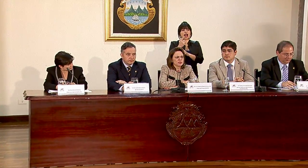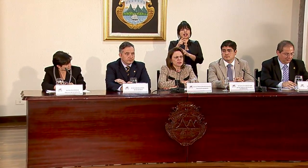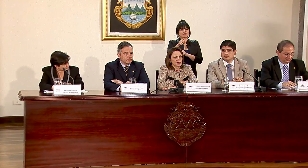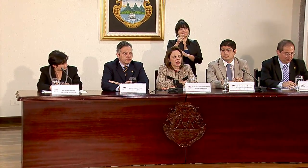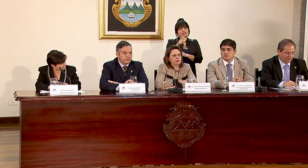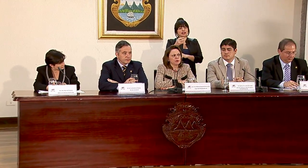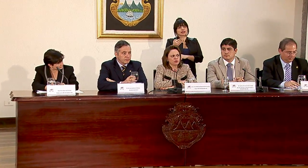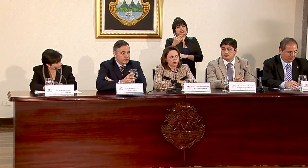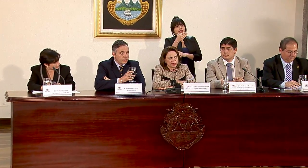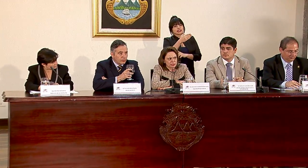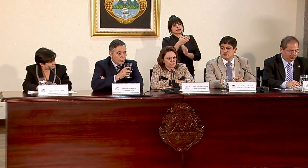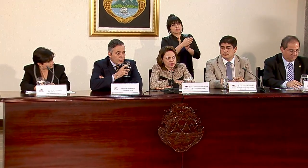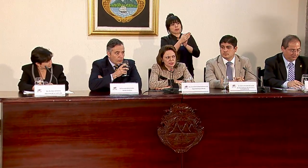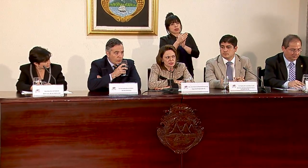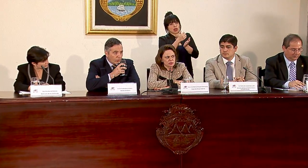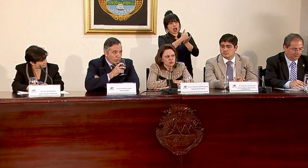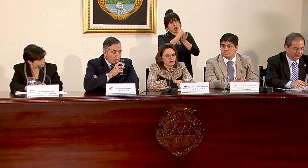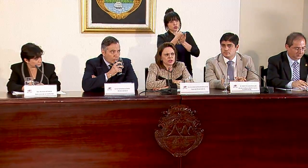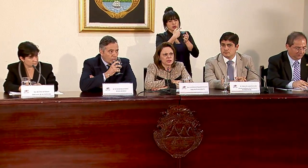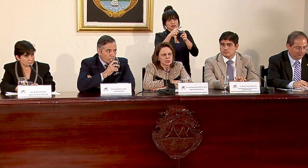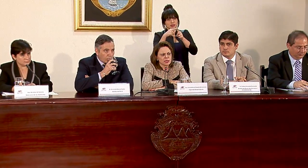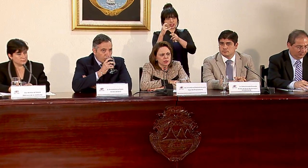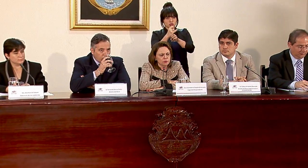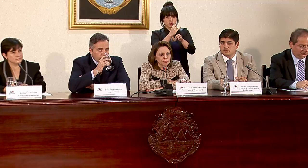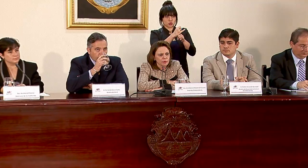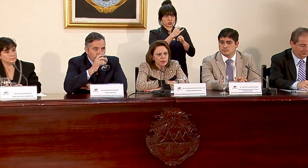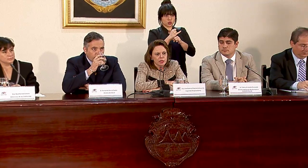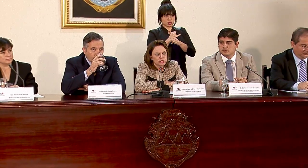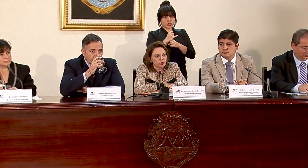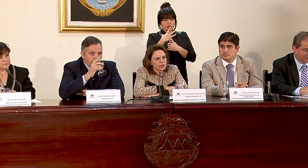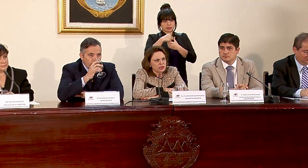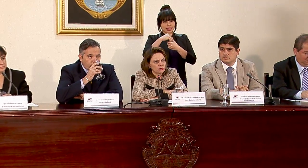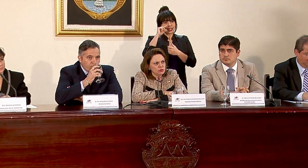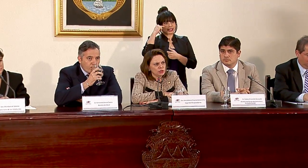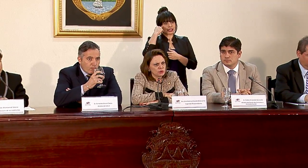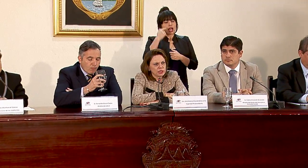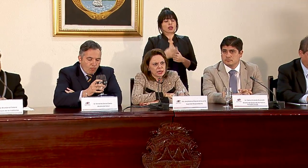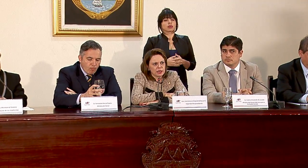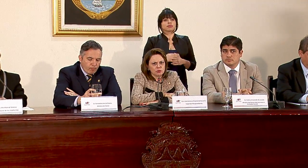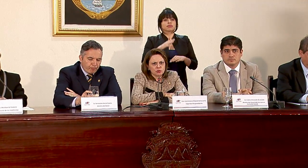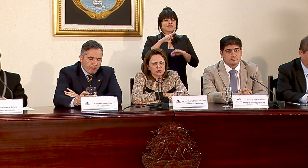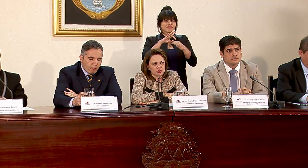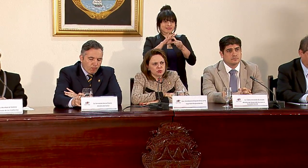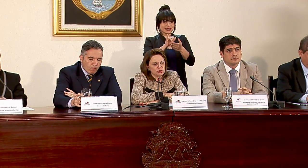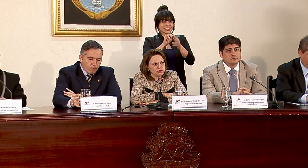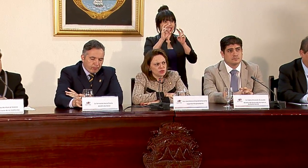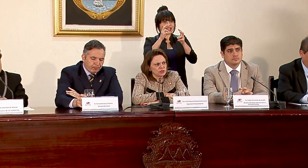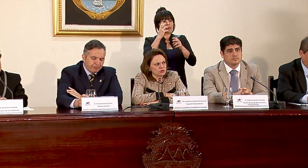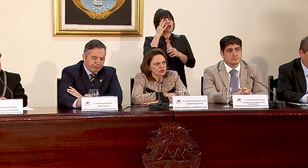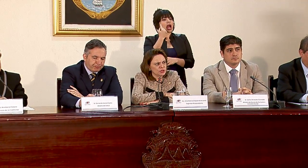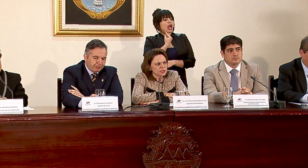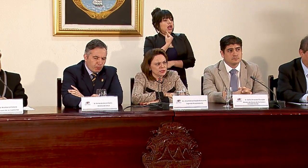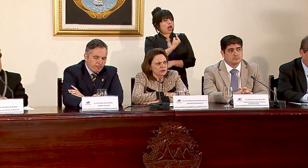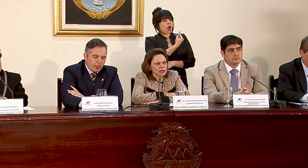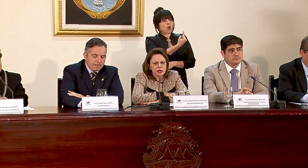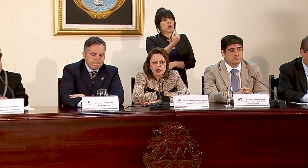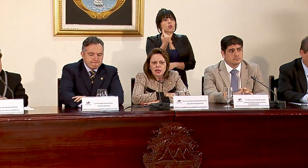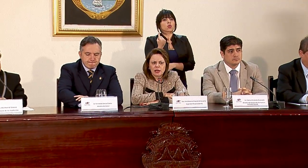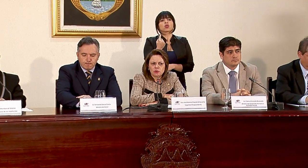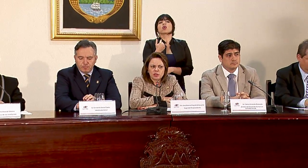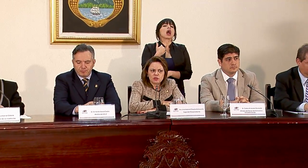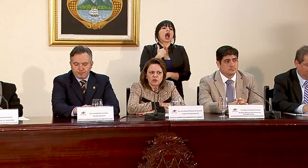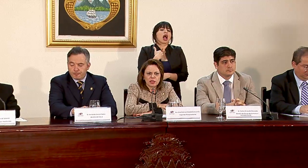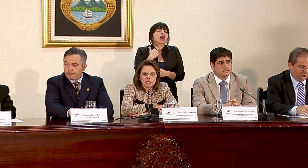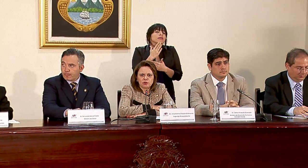ir a solicitar apoyo a las diferentes instituciones del Estado. Sobre esto, creo que cada uno de nosotros y de nosotras tendrá